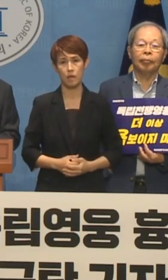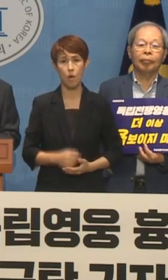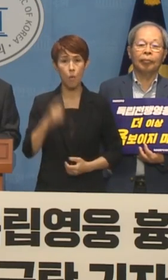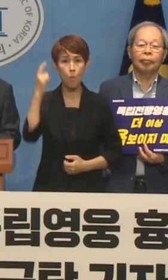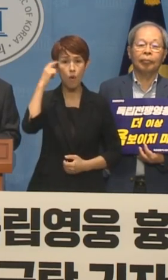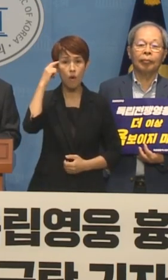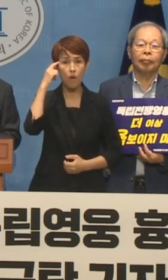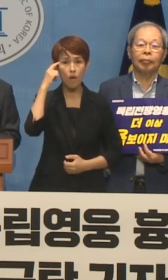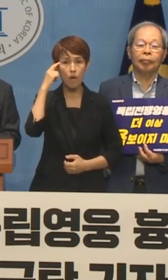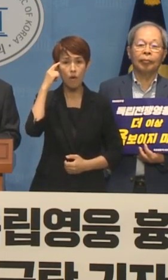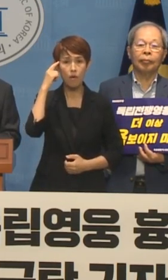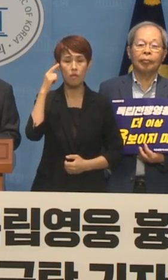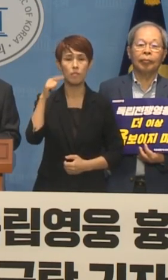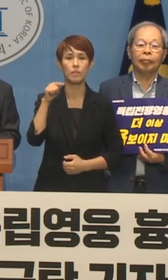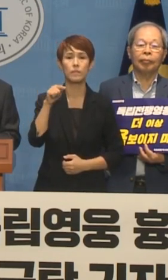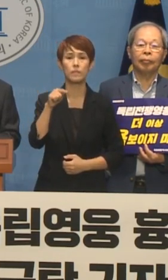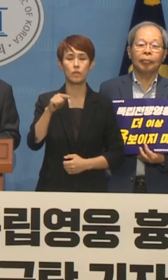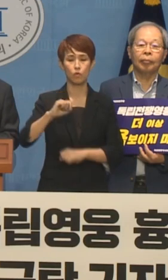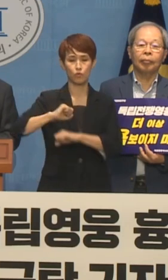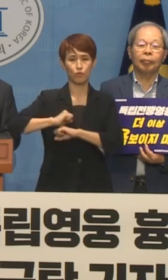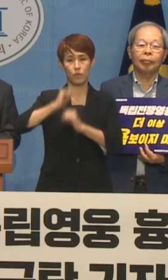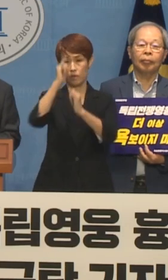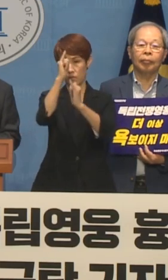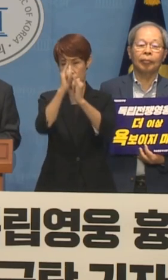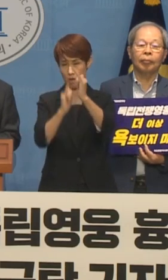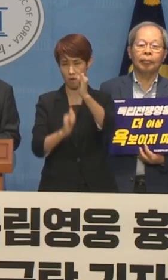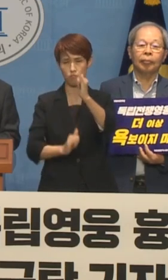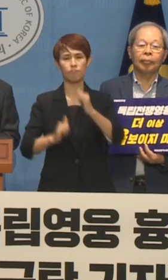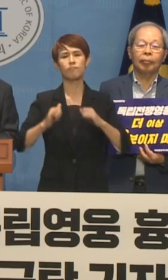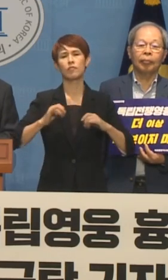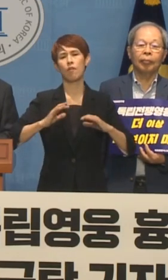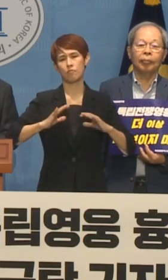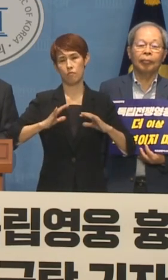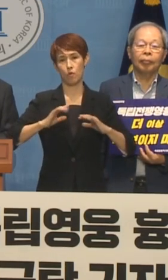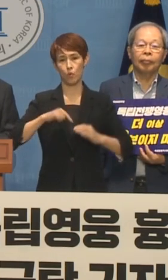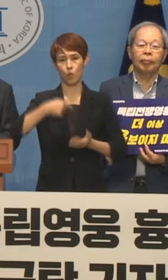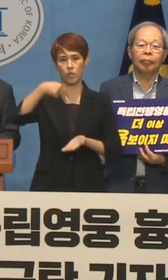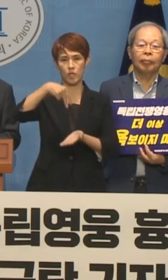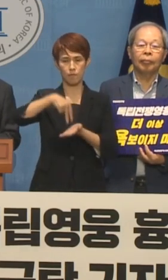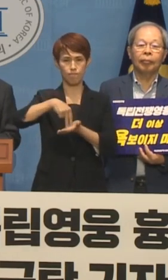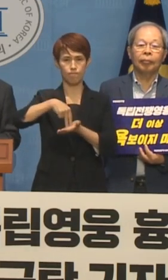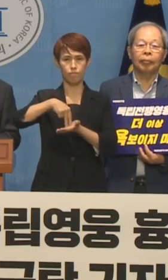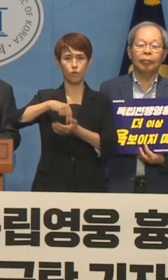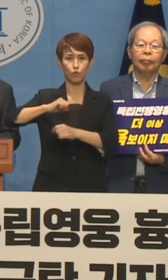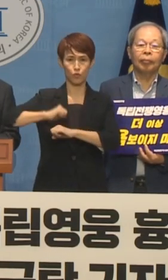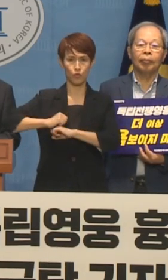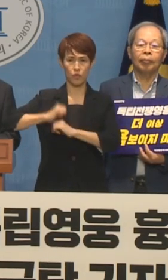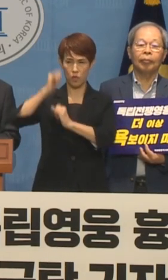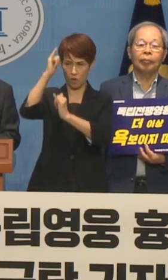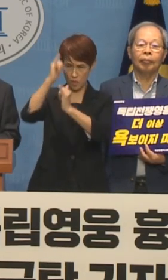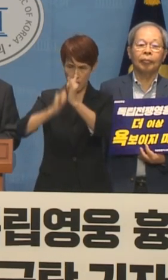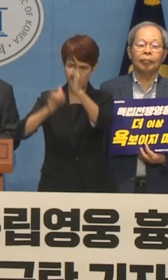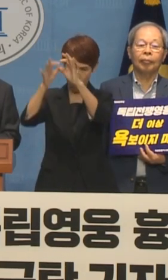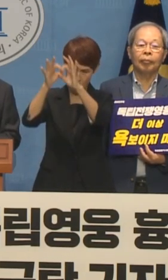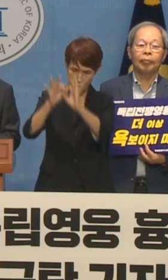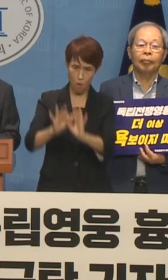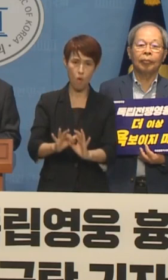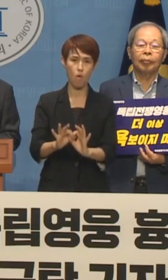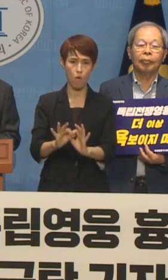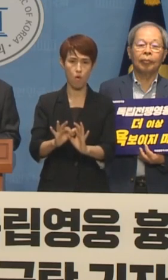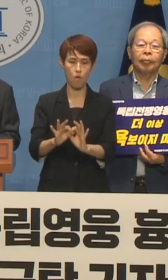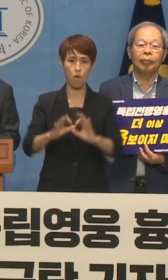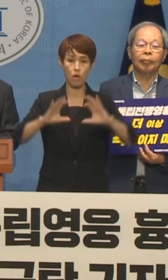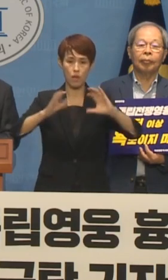그러냐면 우리 국군의 역사는 자랑스럽게 독립군 광복군의 역사와 다 있고 그것은